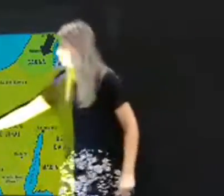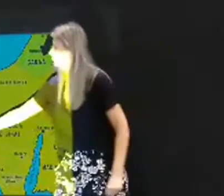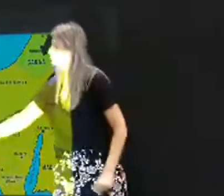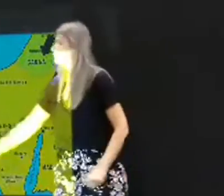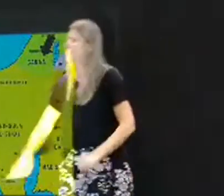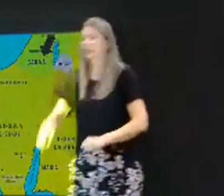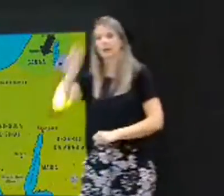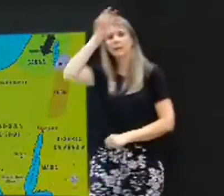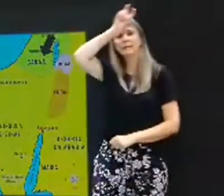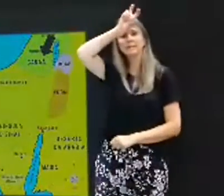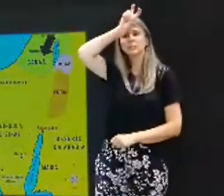Canaã.